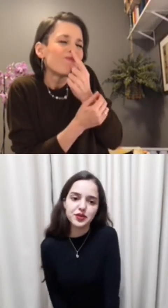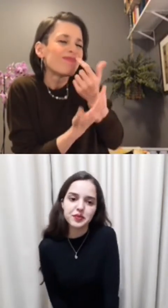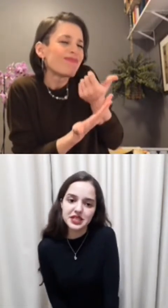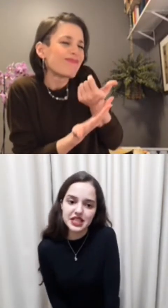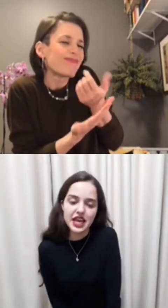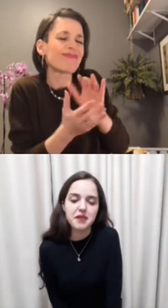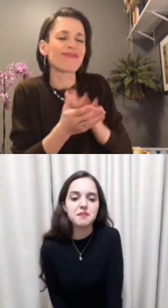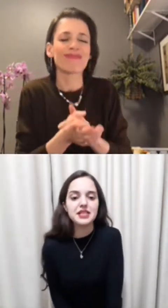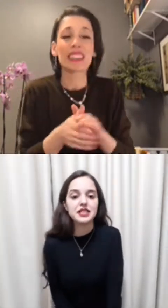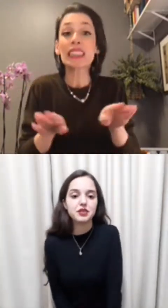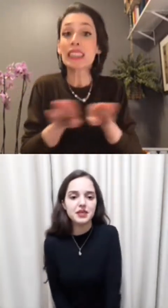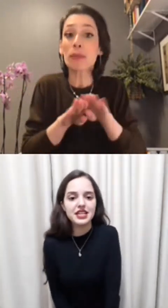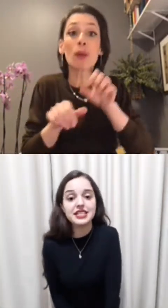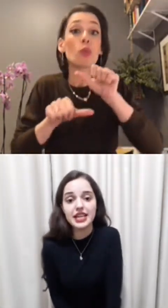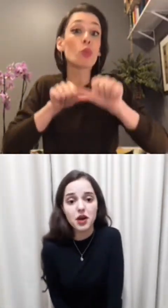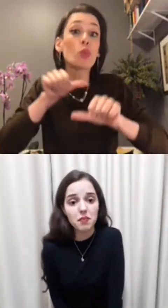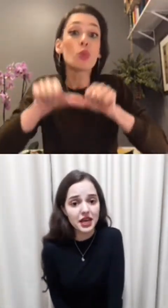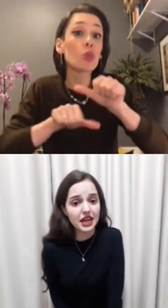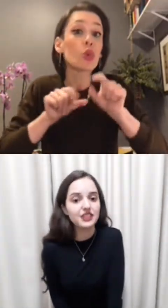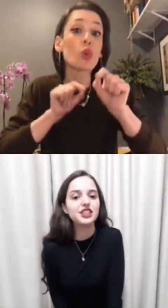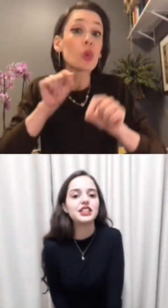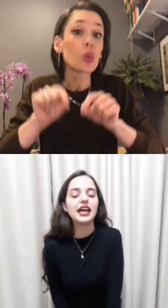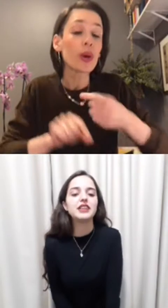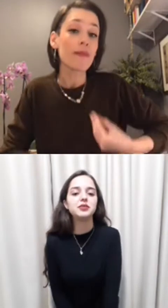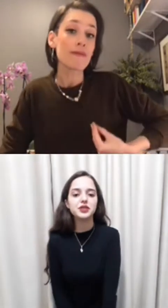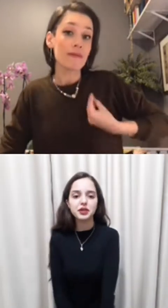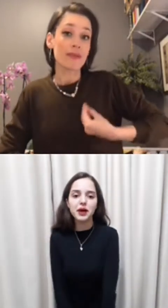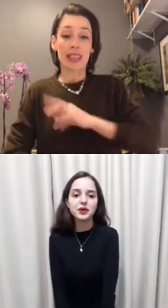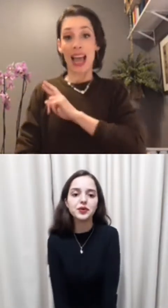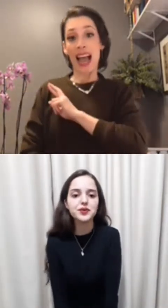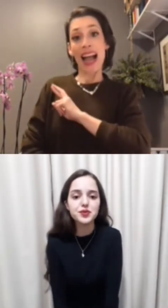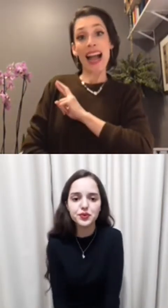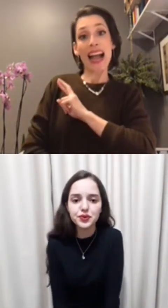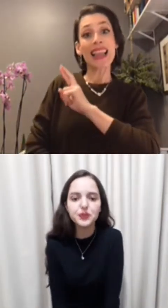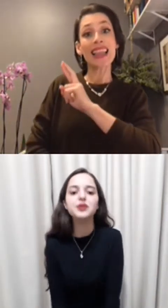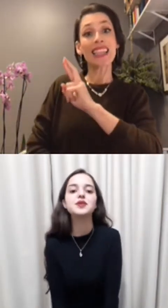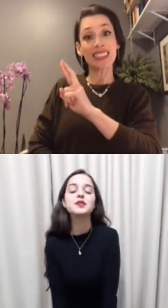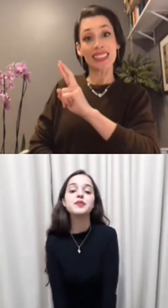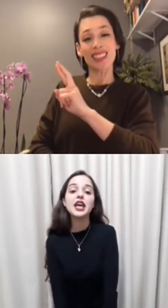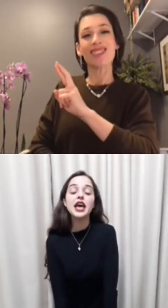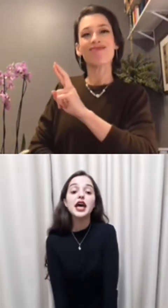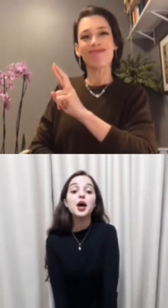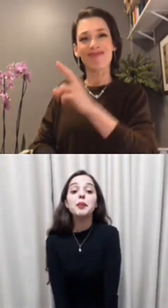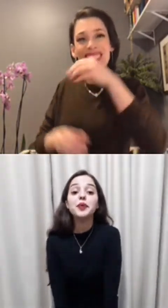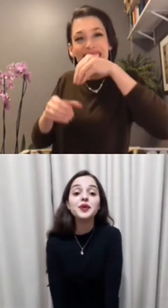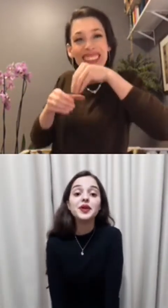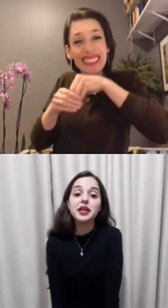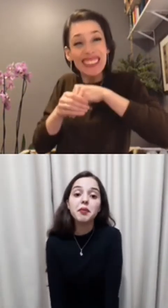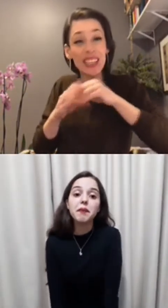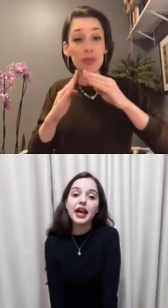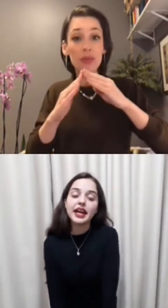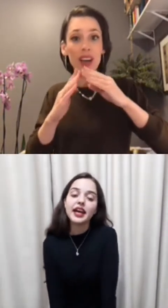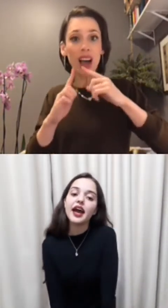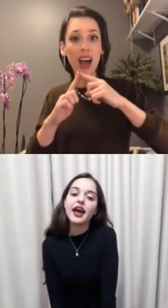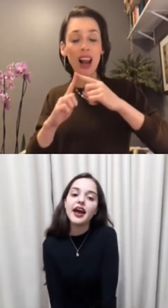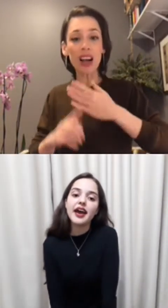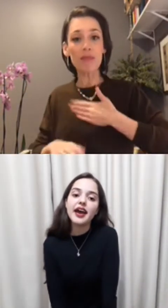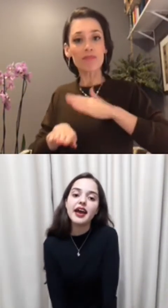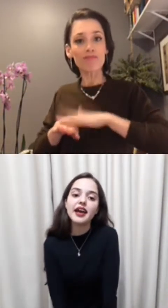onde eu comecei, pensando ministerialmente, né, no meu trabalho com surdos. Mudou